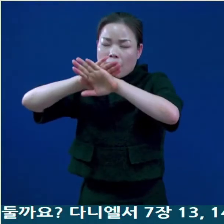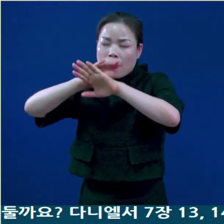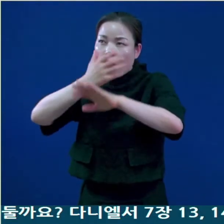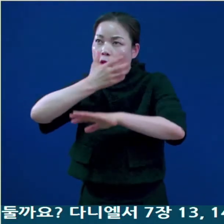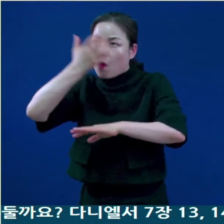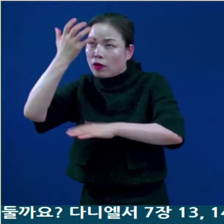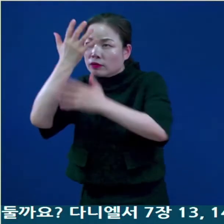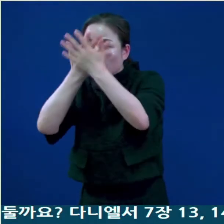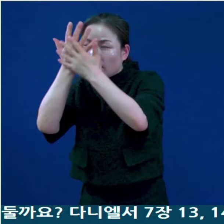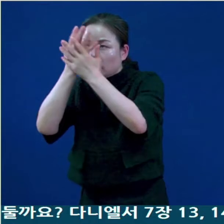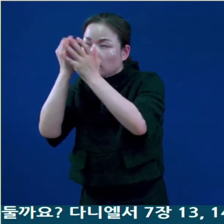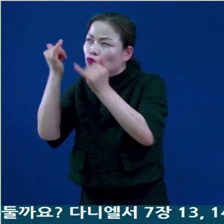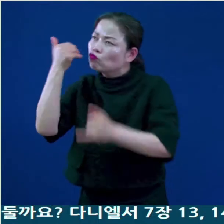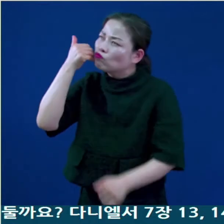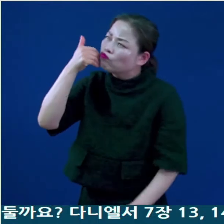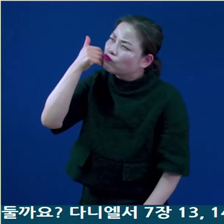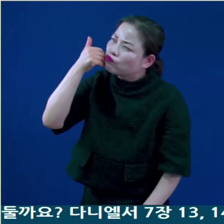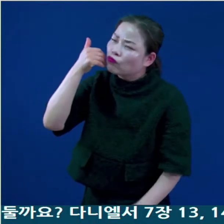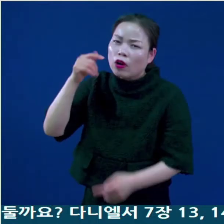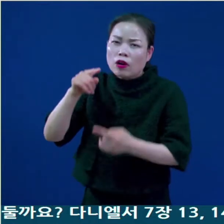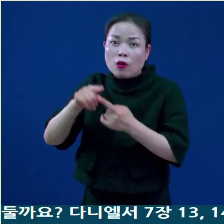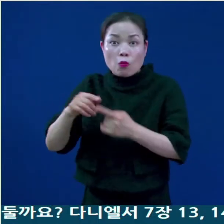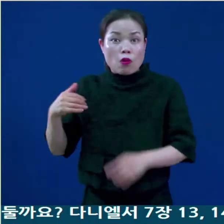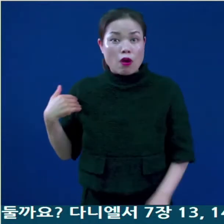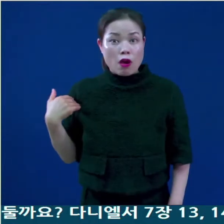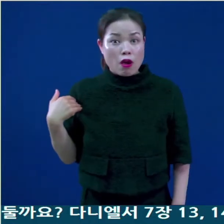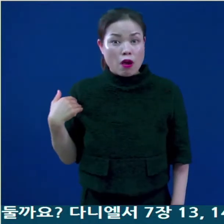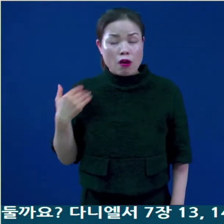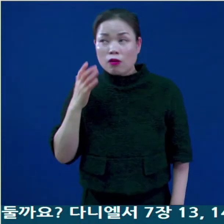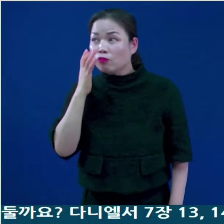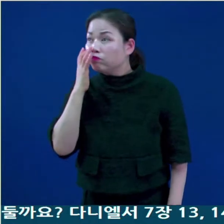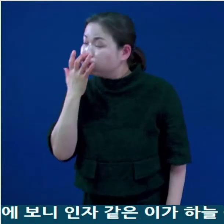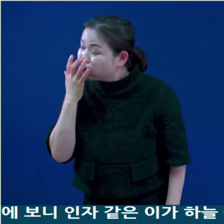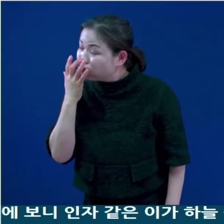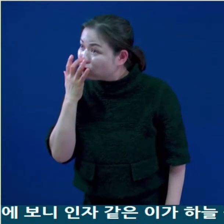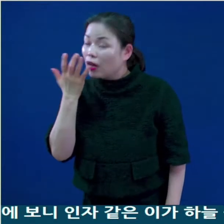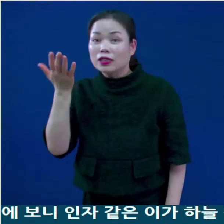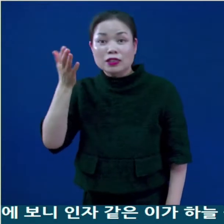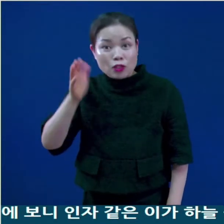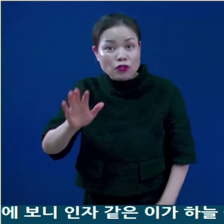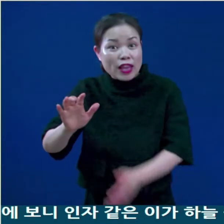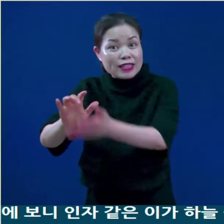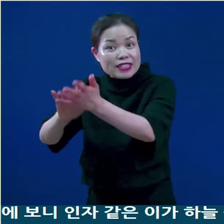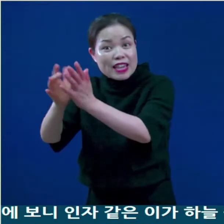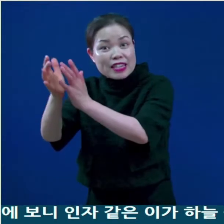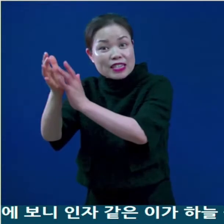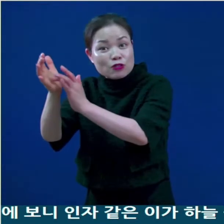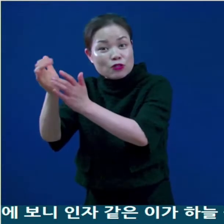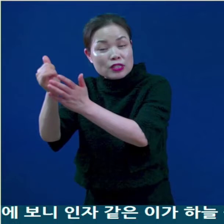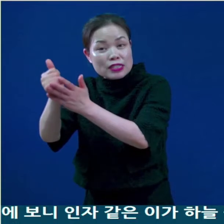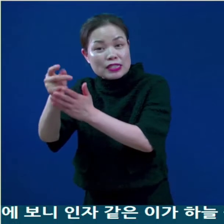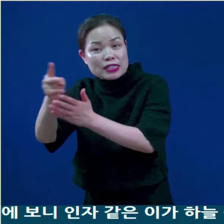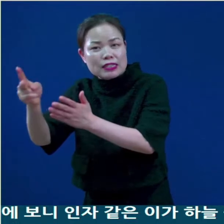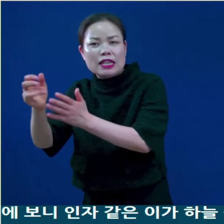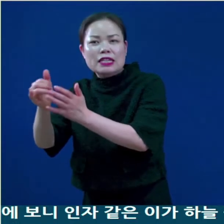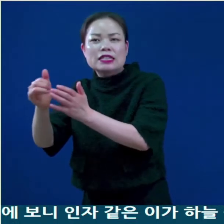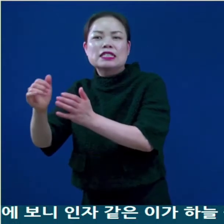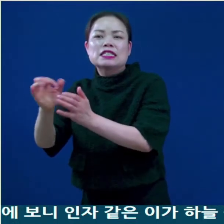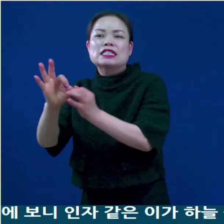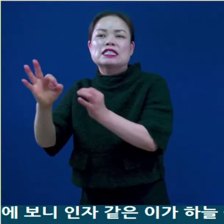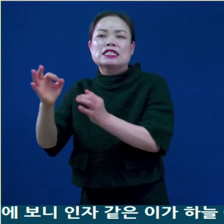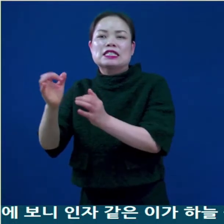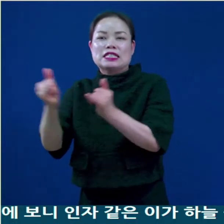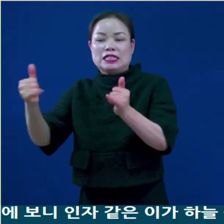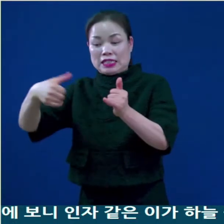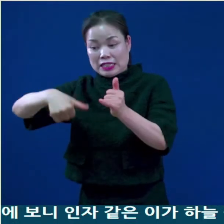그 인자 같은 이가 누구인지 몰랐습니다. 근데 예수님께서 인자가 라는 말을 쓸 때,